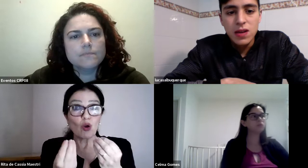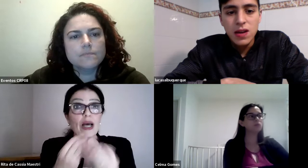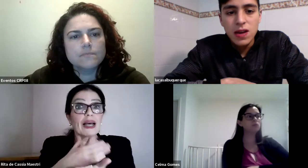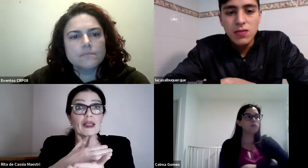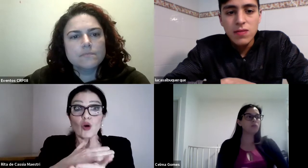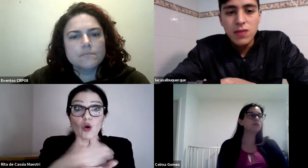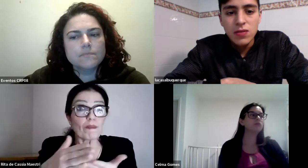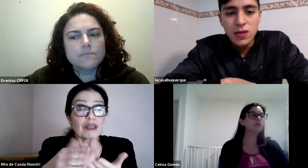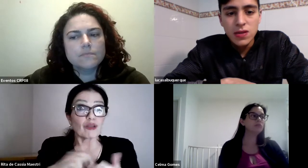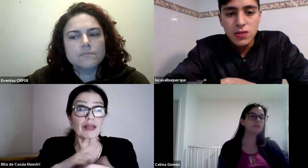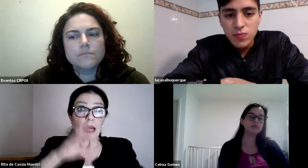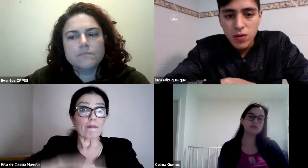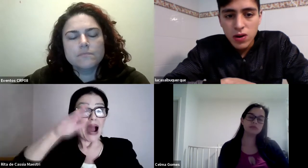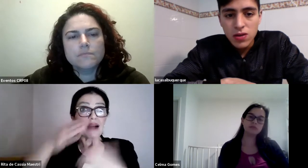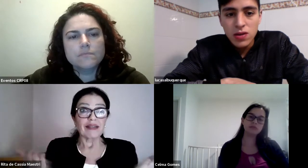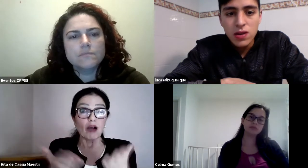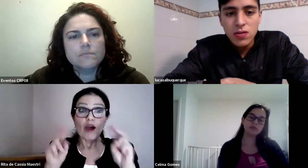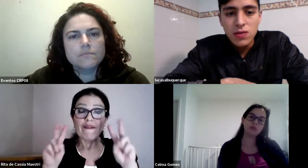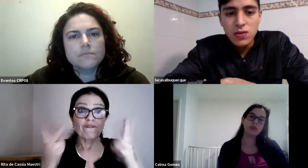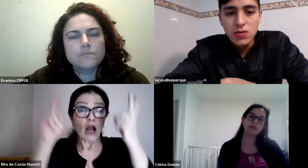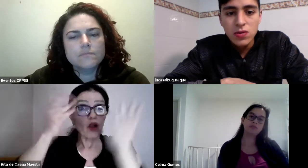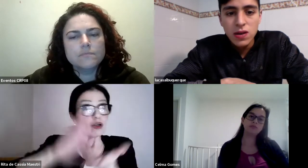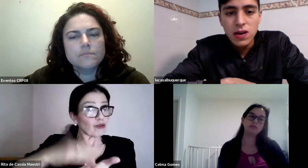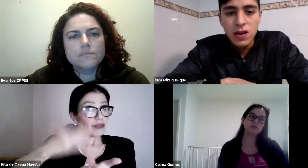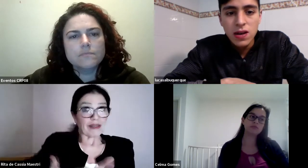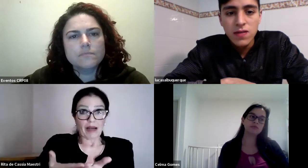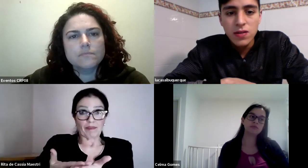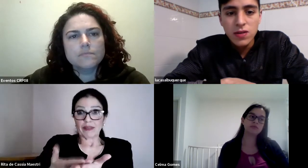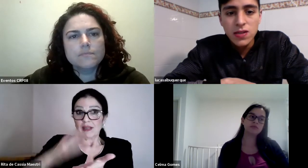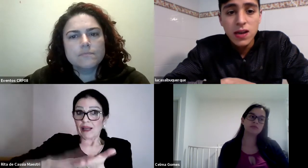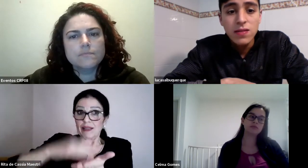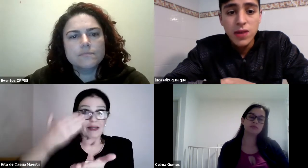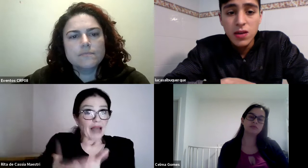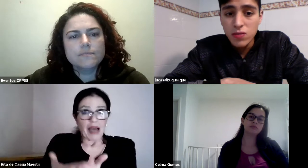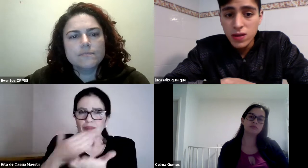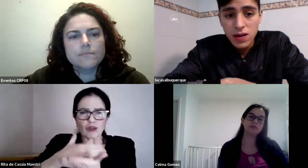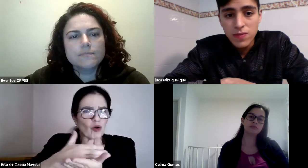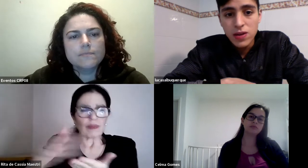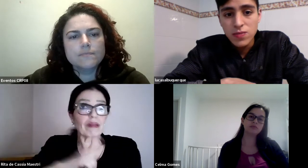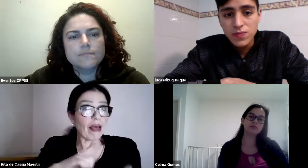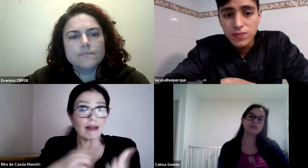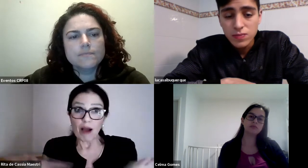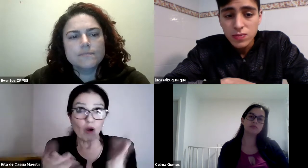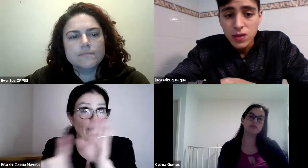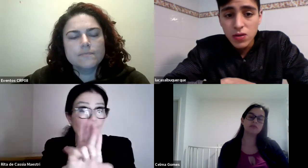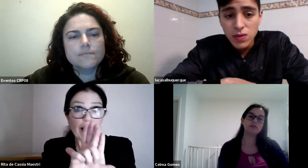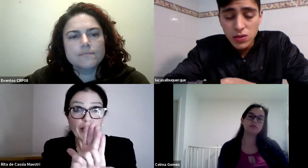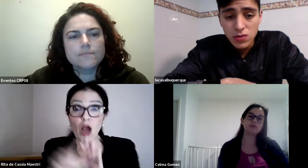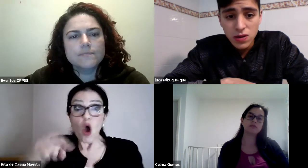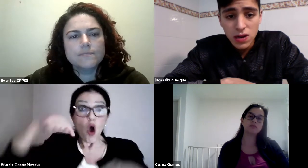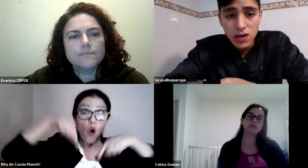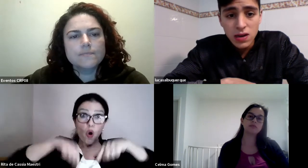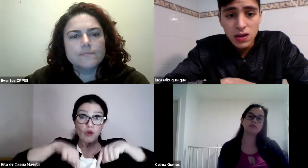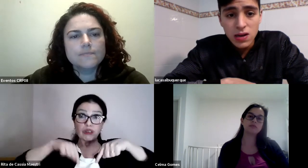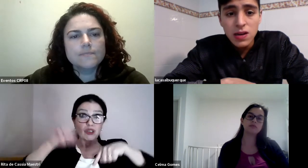Então, o decreto também trouxe esse suporte e começou a valorizar também o intérprete.